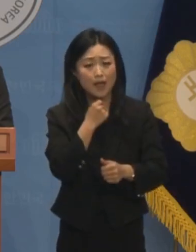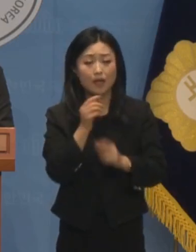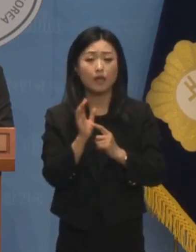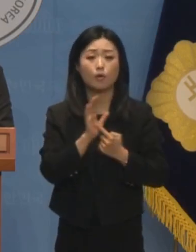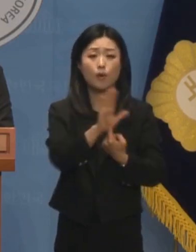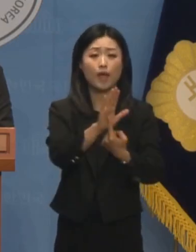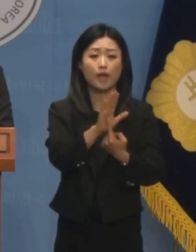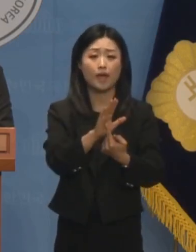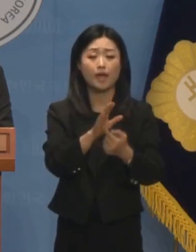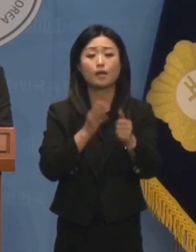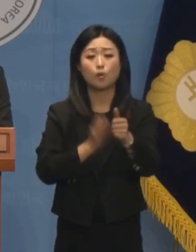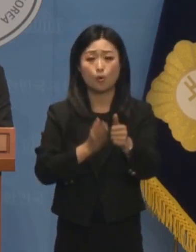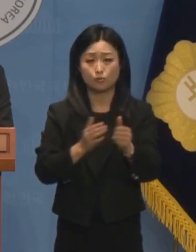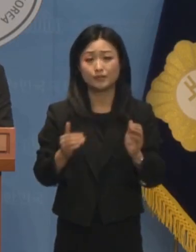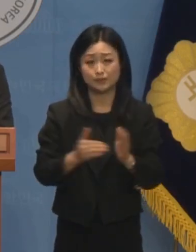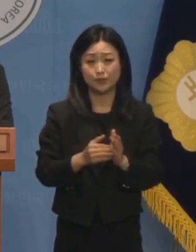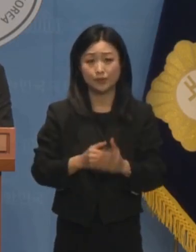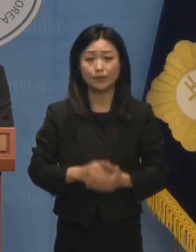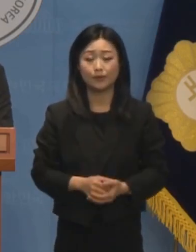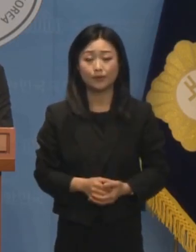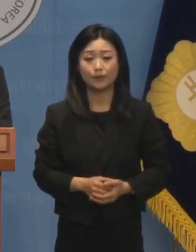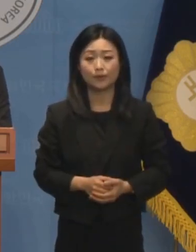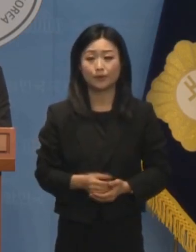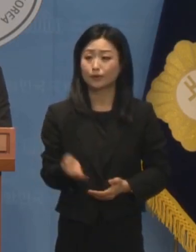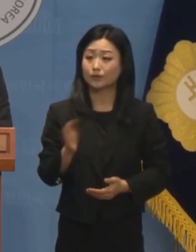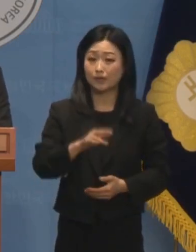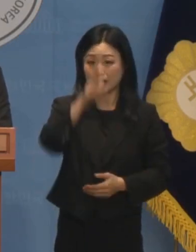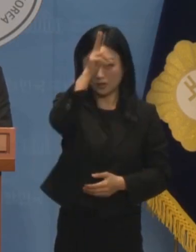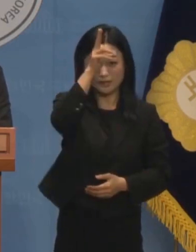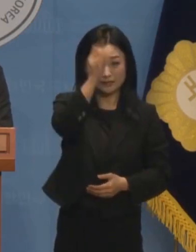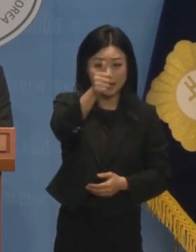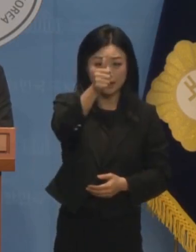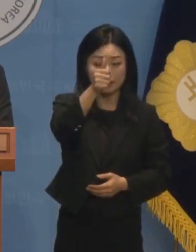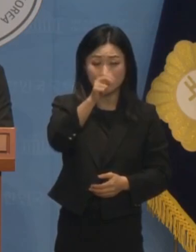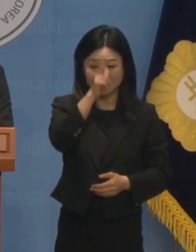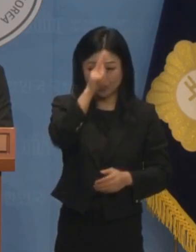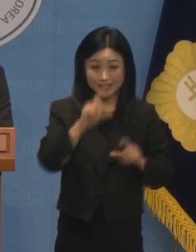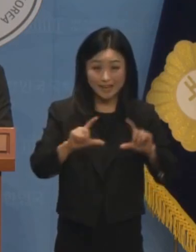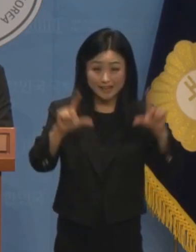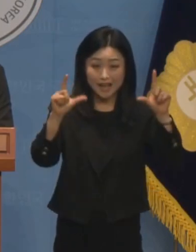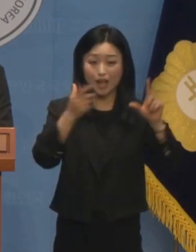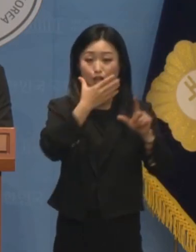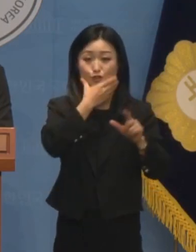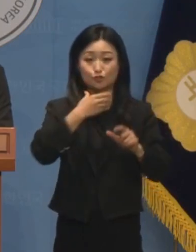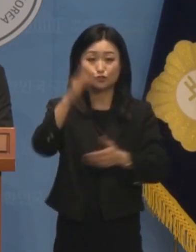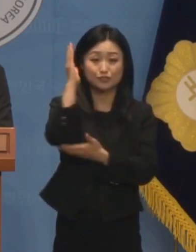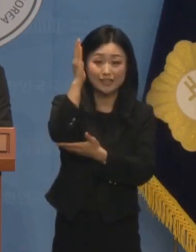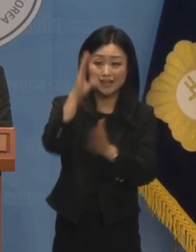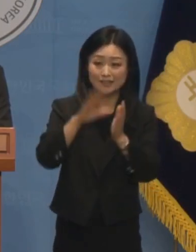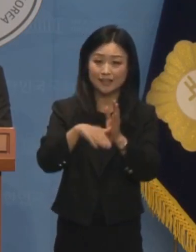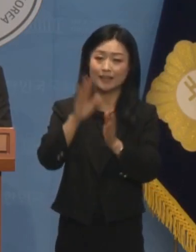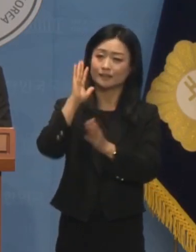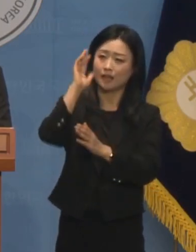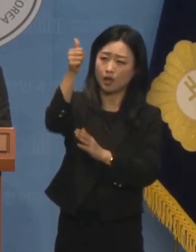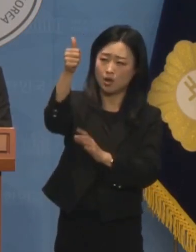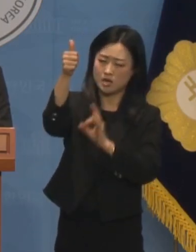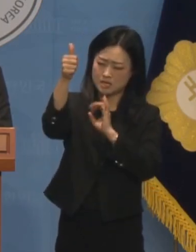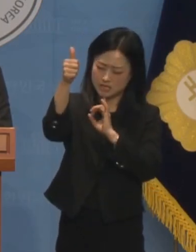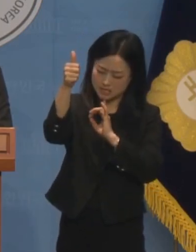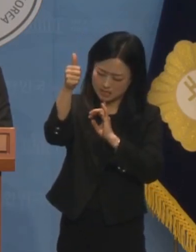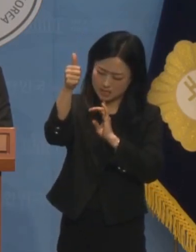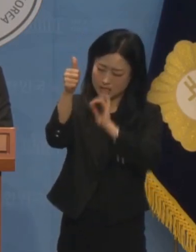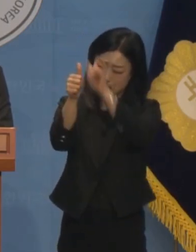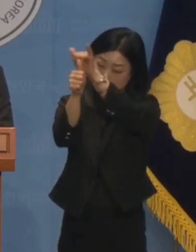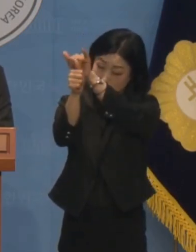공개적으로 요구했습니다. 그럼에도 조 청장은 경찰의 날 축사에서 오직 대통령에 대한 충성만을